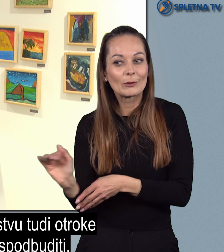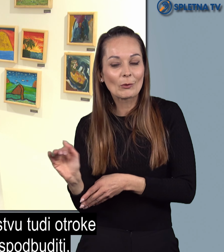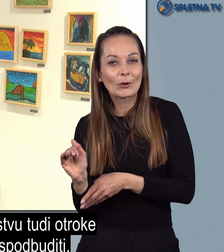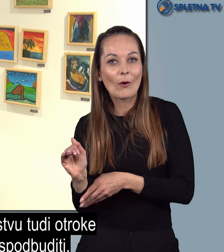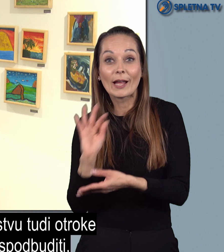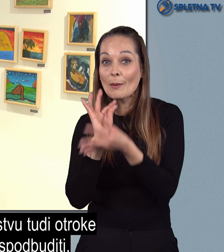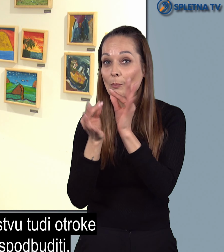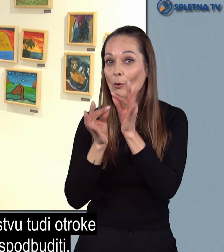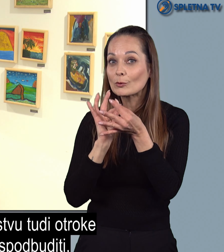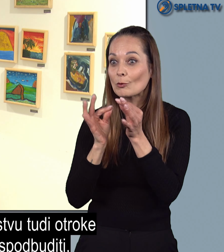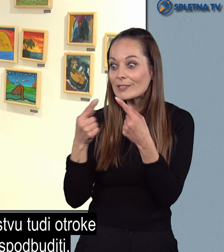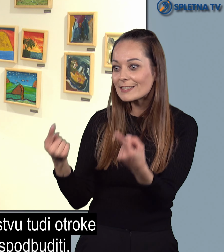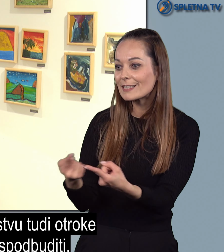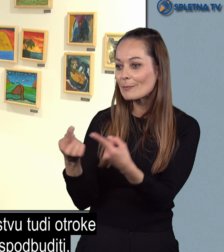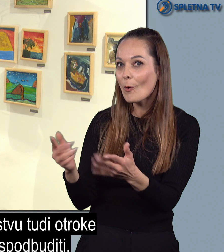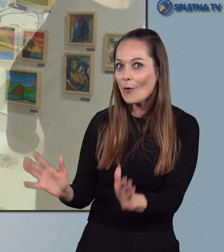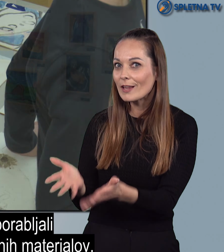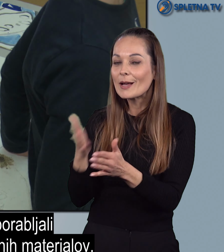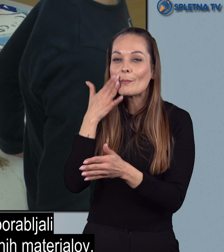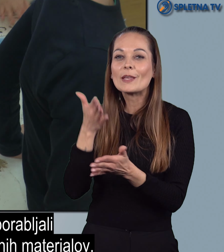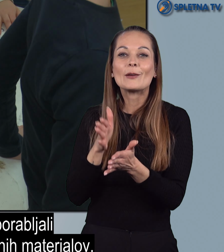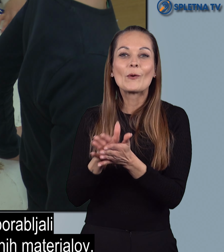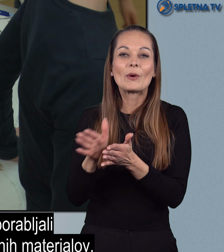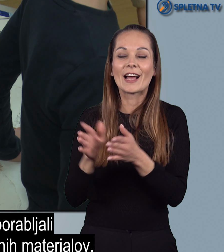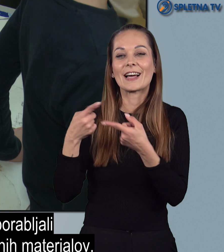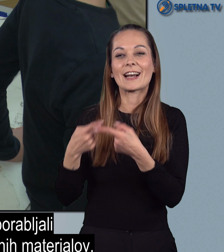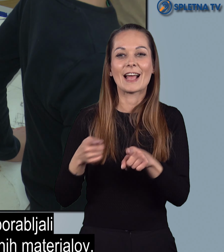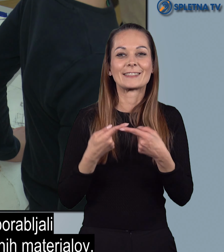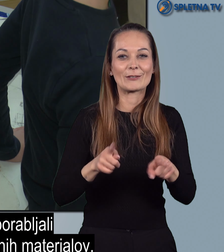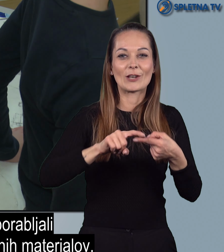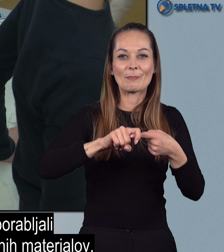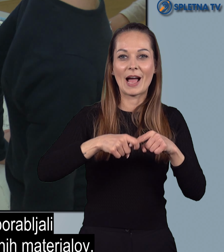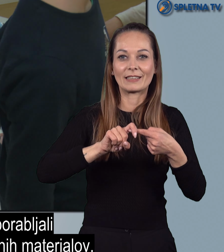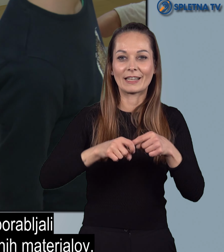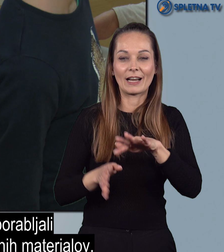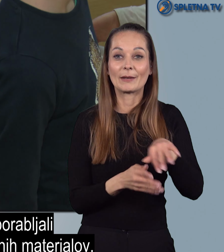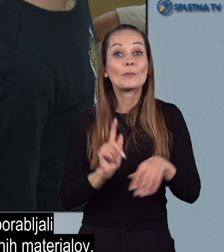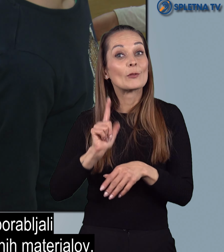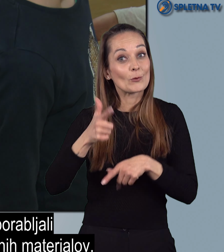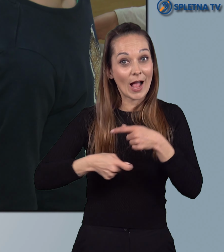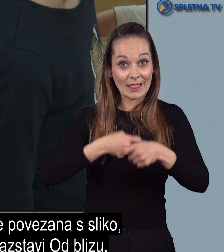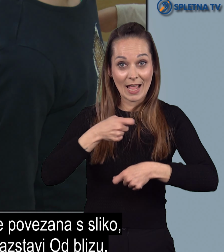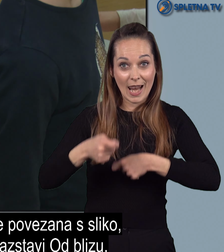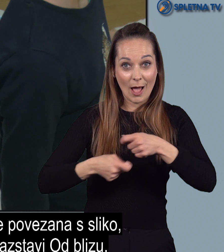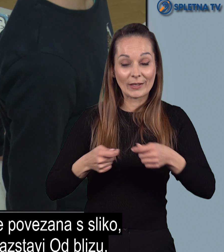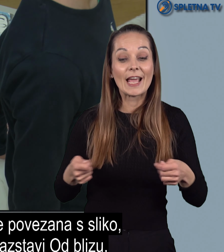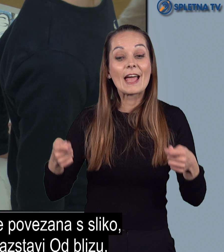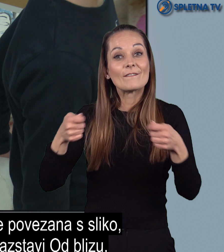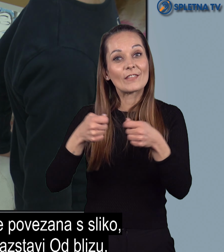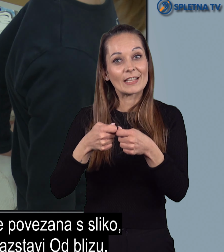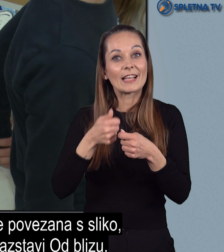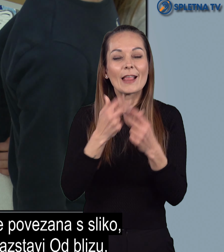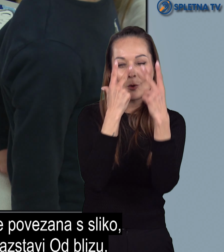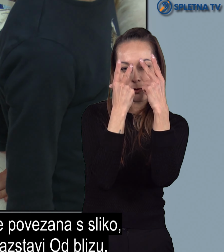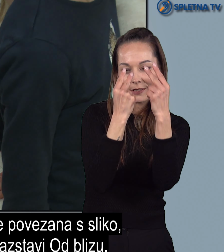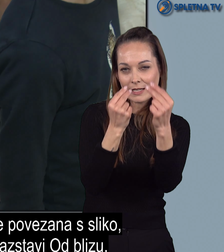tudi otroke poskušali stimulirati, da bi uporabljali čim več različnih materialov. Druga delavnica je pa